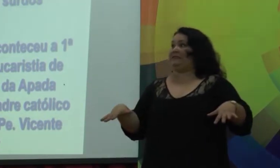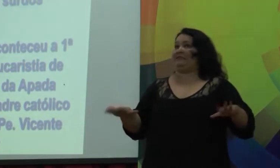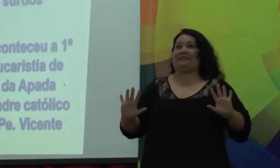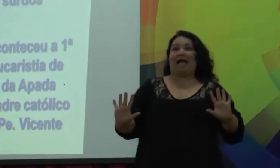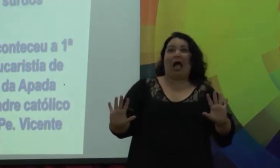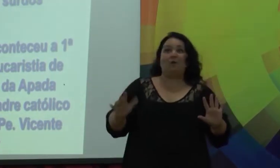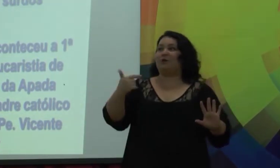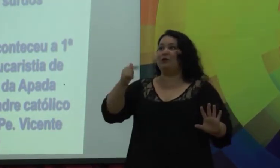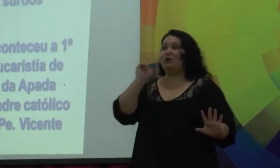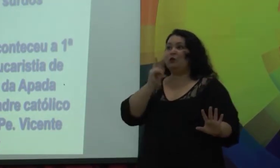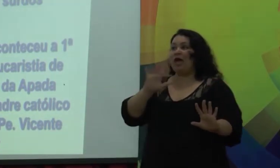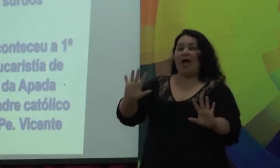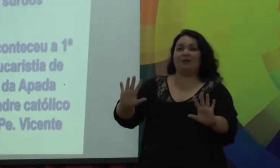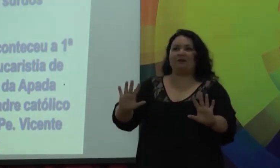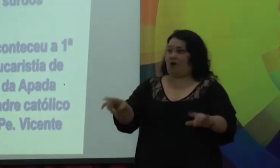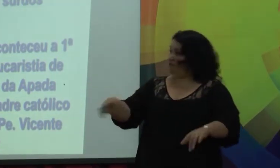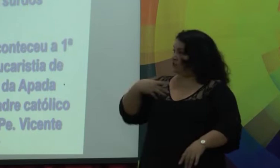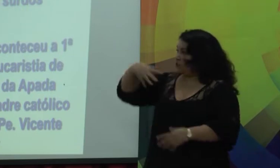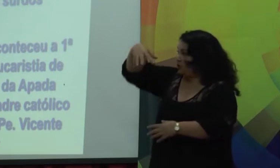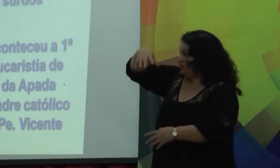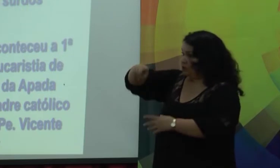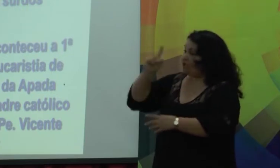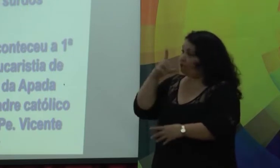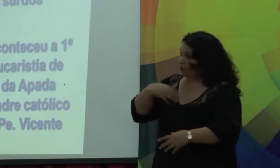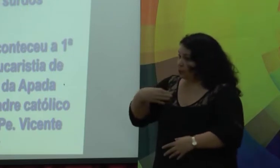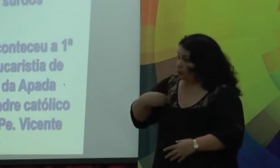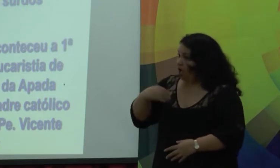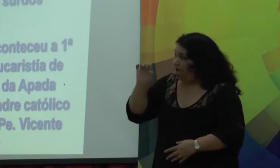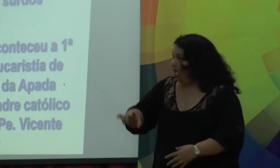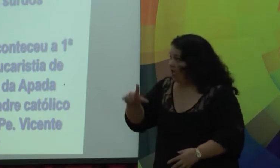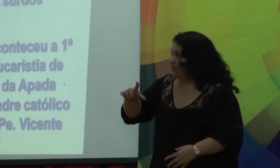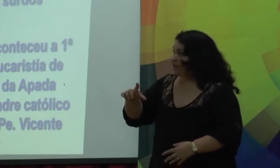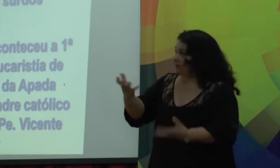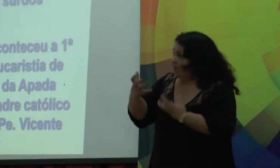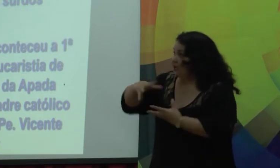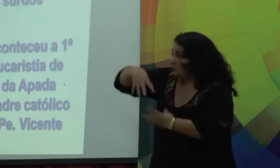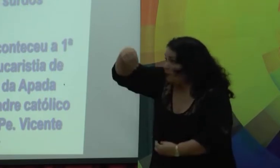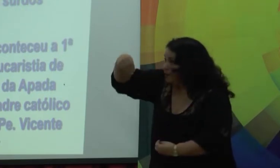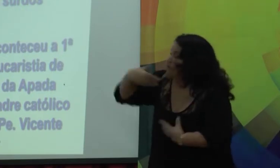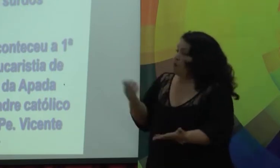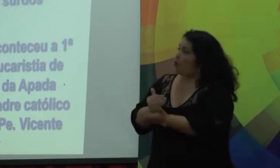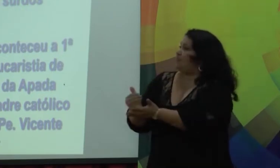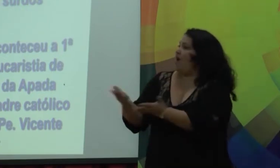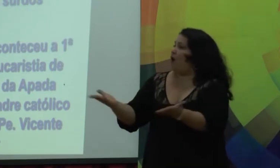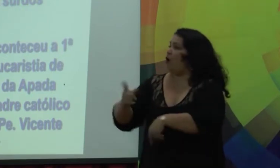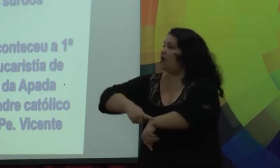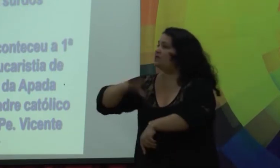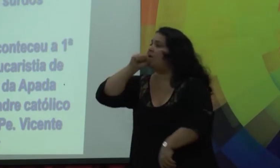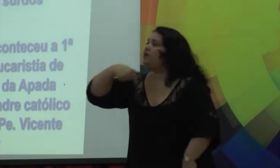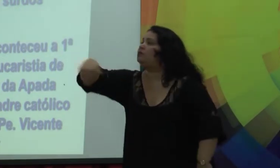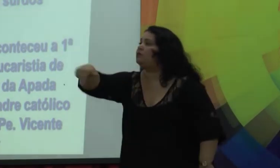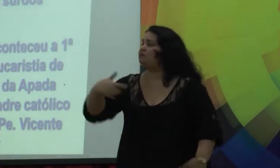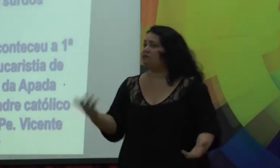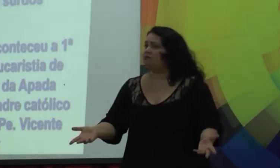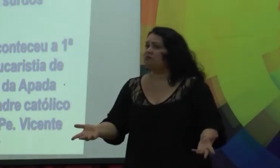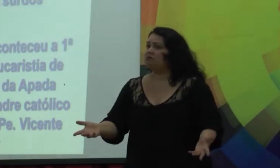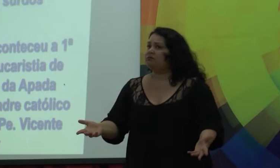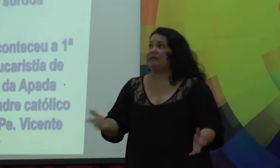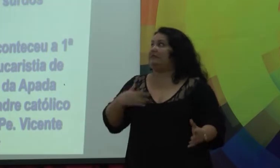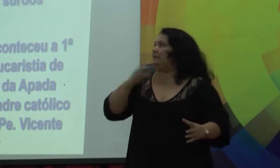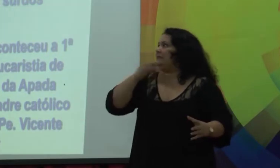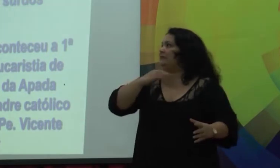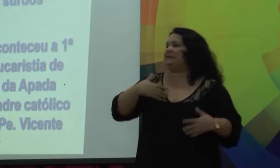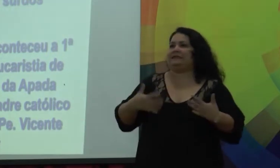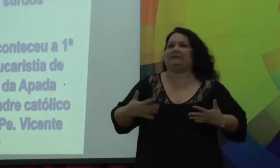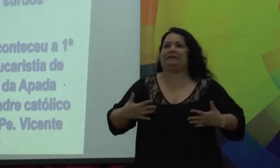Aí, tem seu filho? Tem aquele outro 5 meses com ele aí? Então, vamos nessa sala. Aí eu morrendo